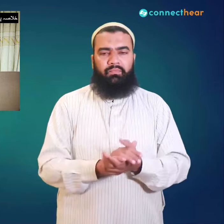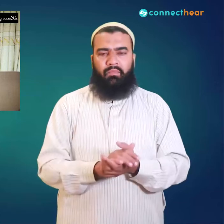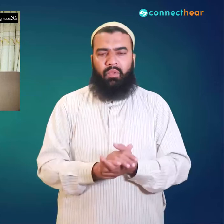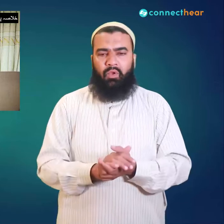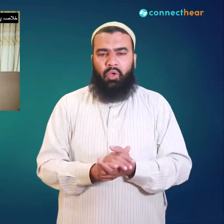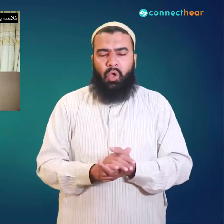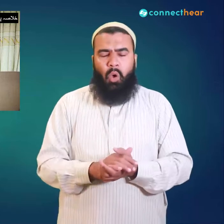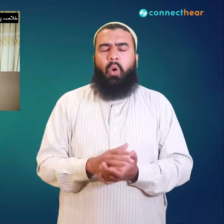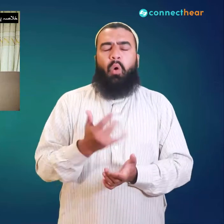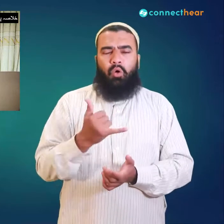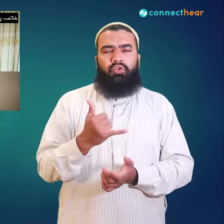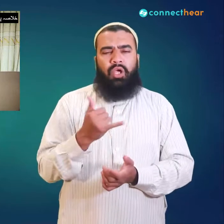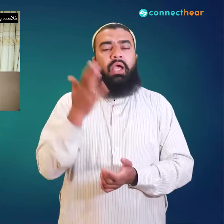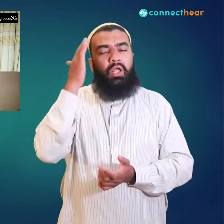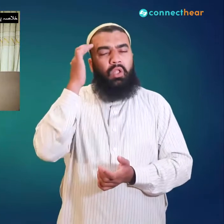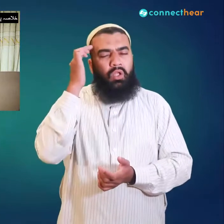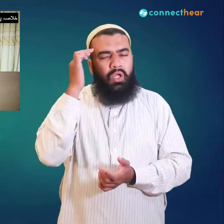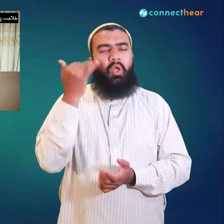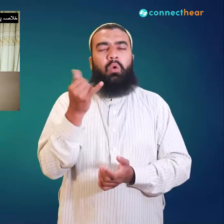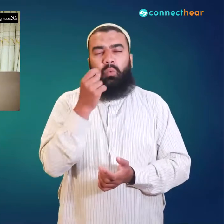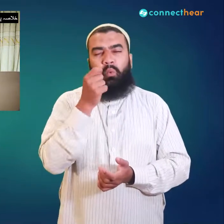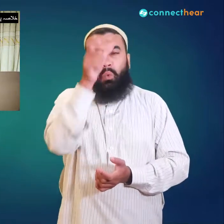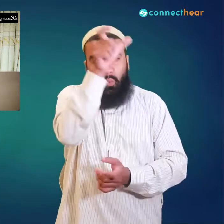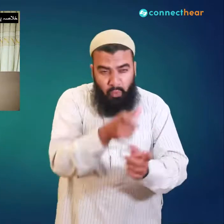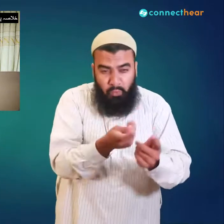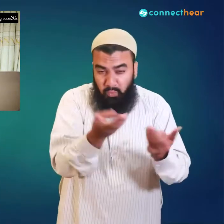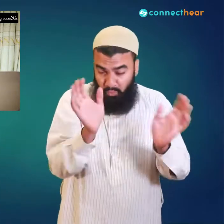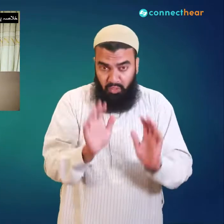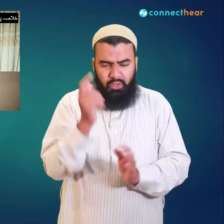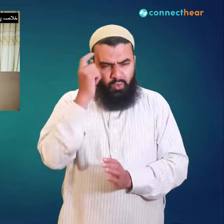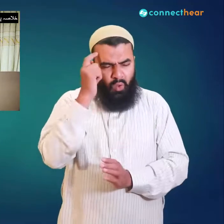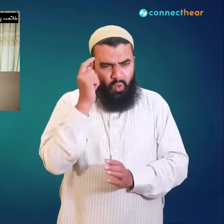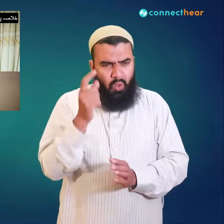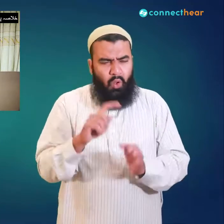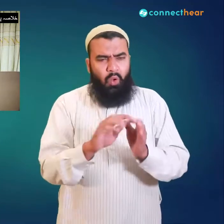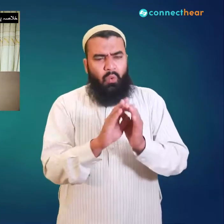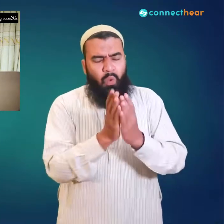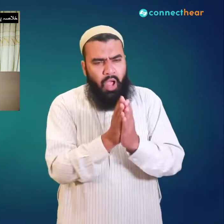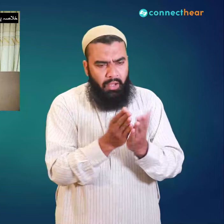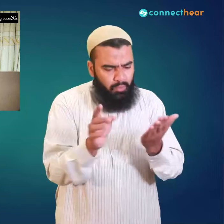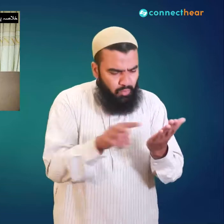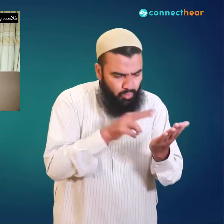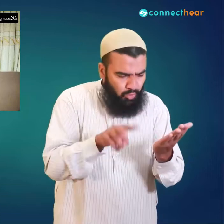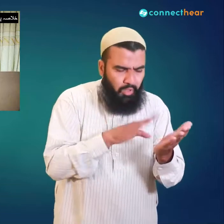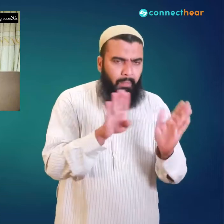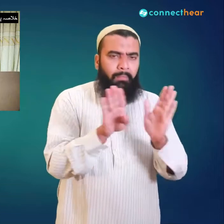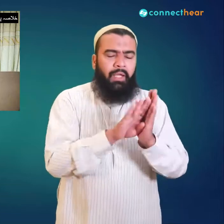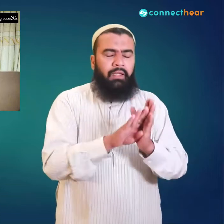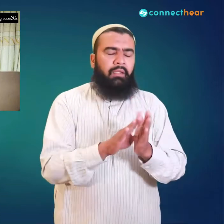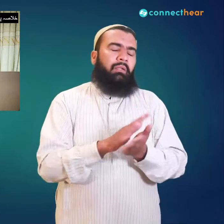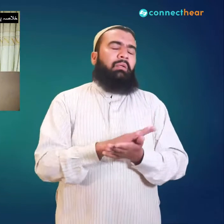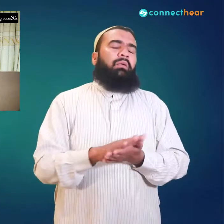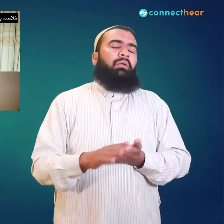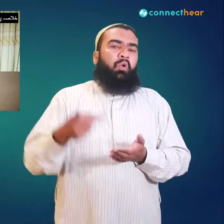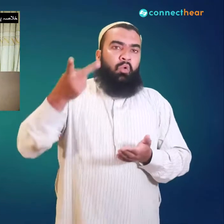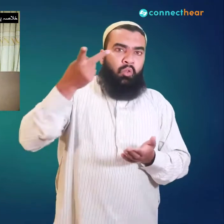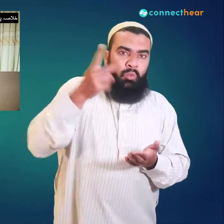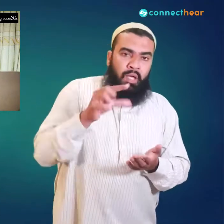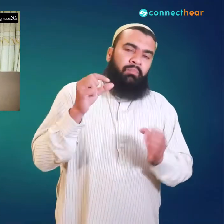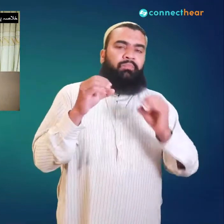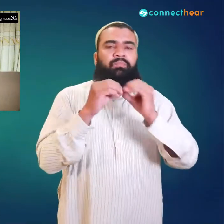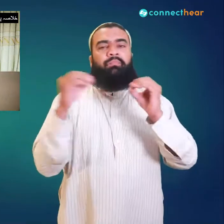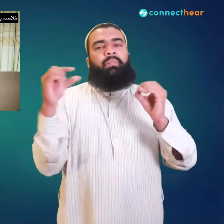یہاں وقف کر لیا جائے ان اللہ بکل شیء علیم براۃ من اللہ ورسولہ، یہ طریقہ کار